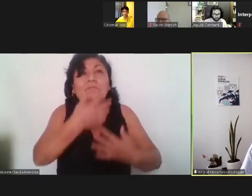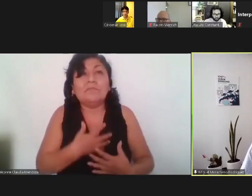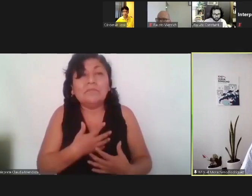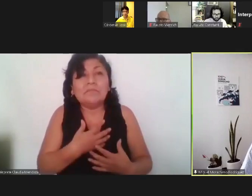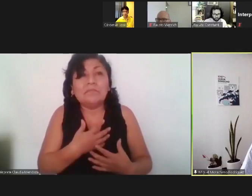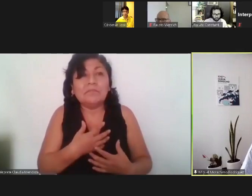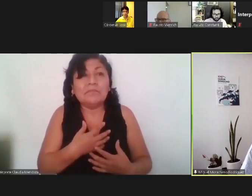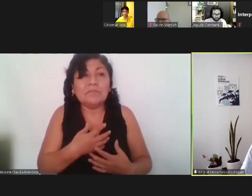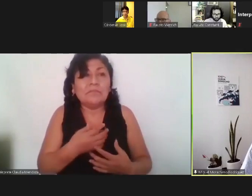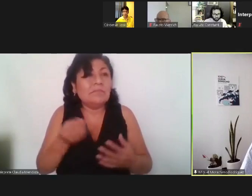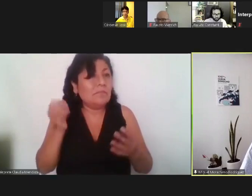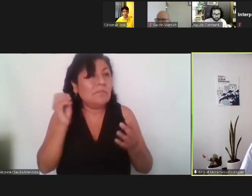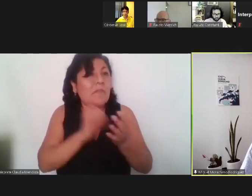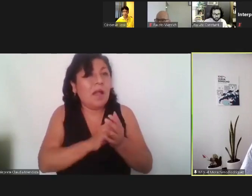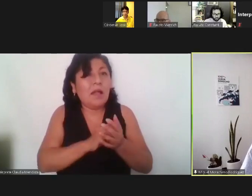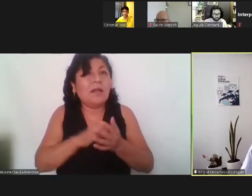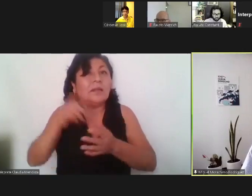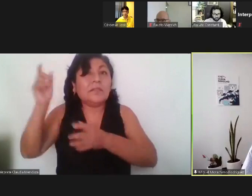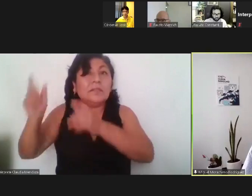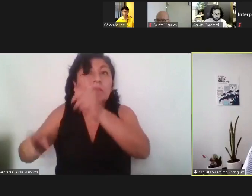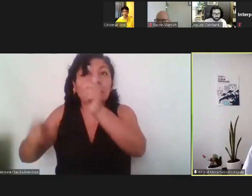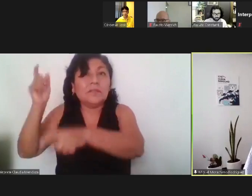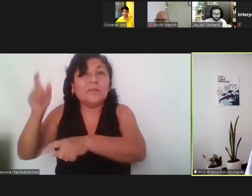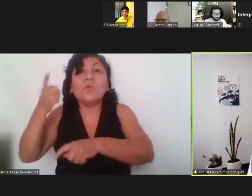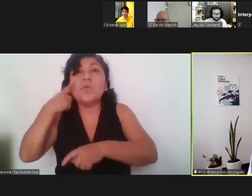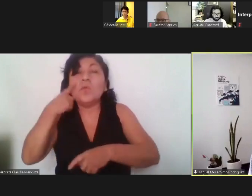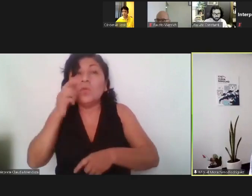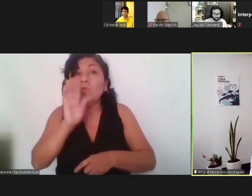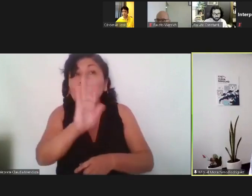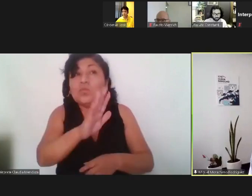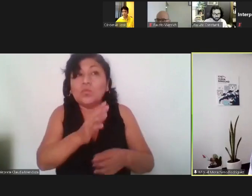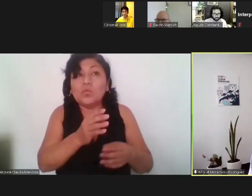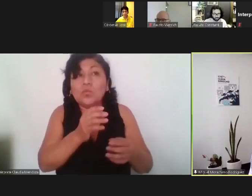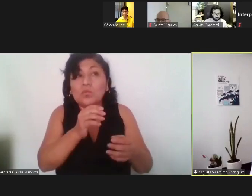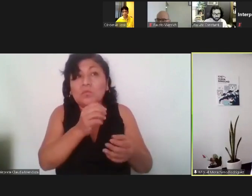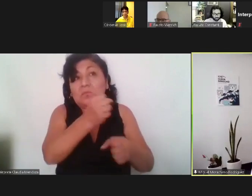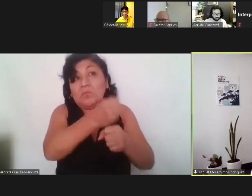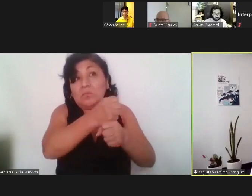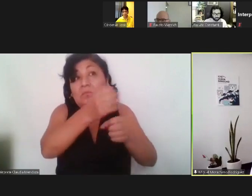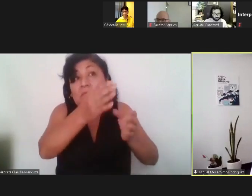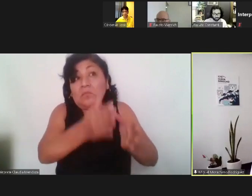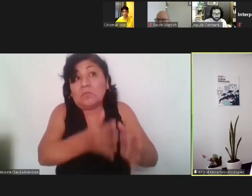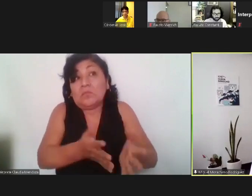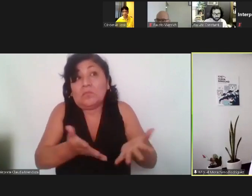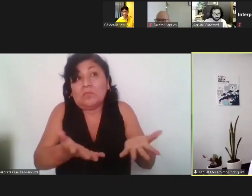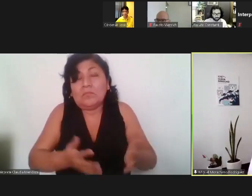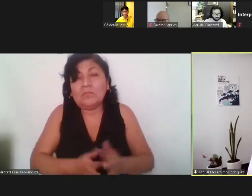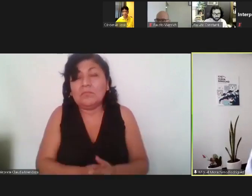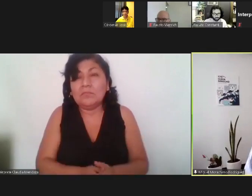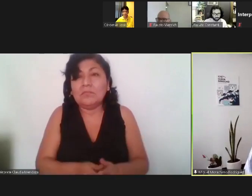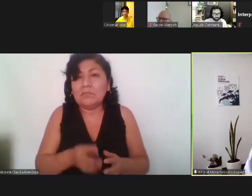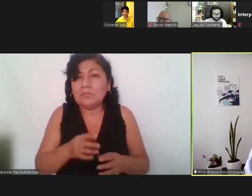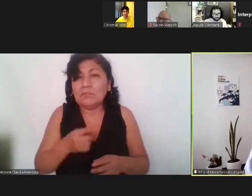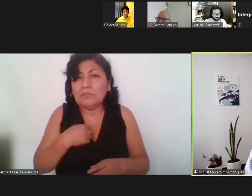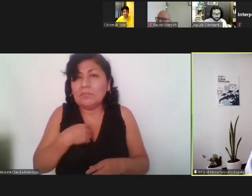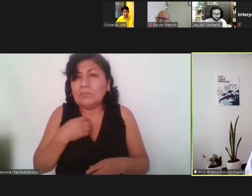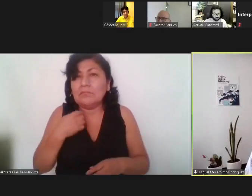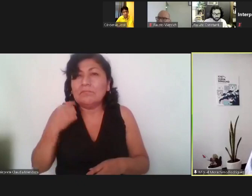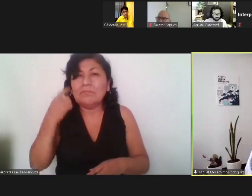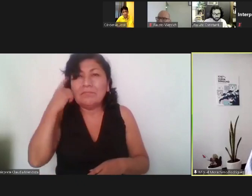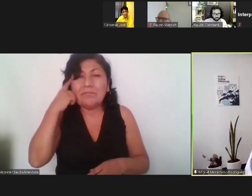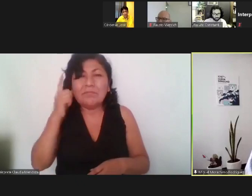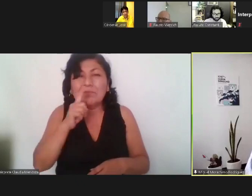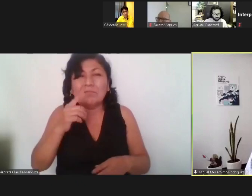y de última, como tiene todo el sentido del mundo en términos del modelo de negocio que quieren implementar, ¿no? Yo creo que no son caminos